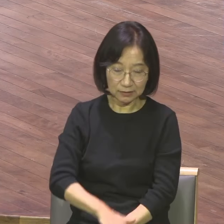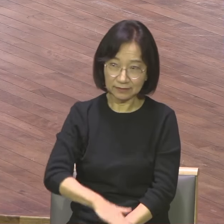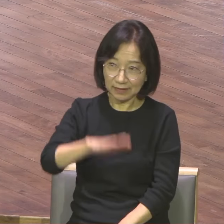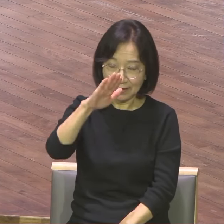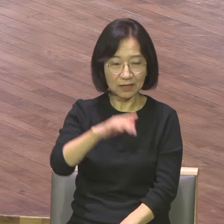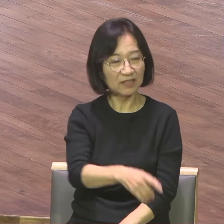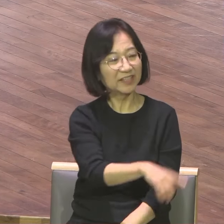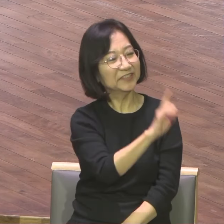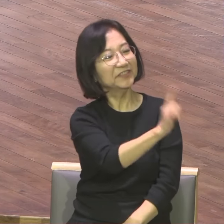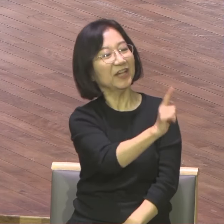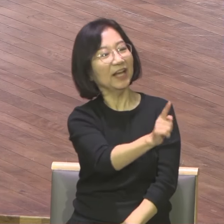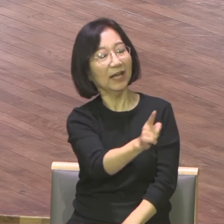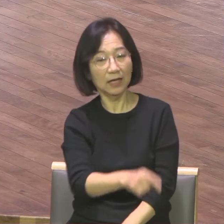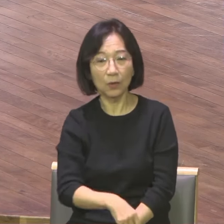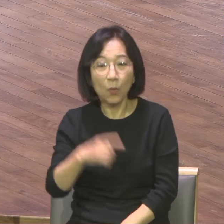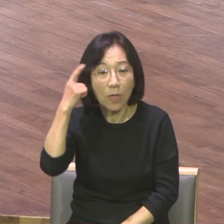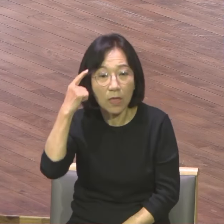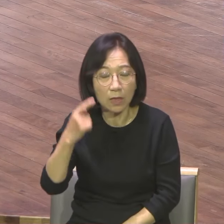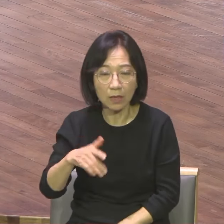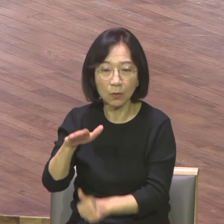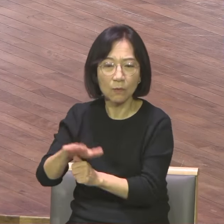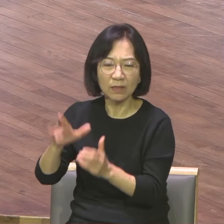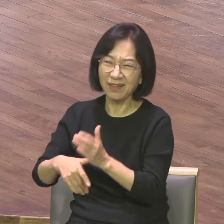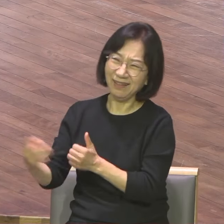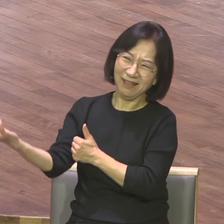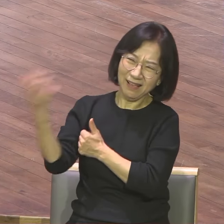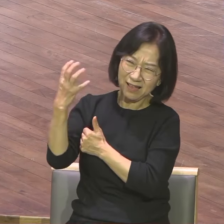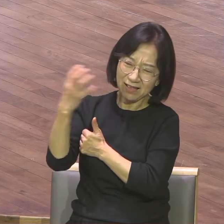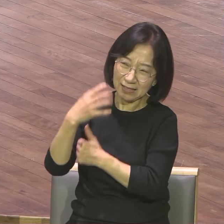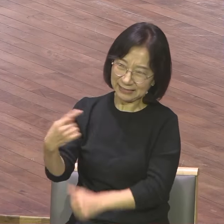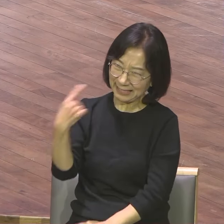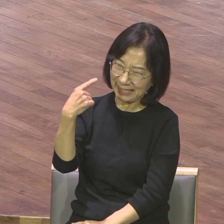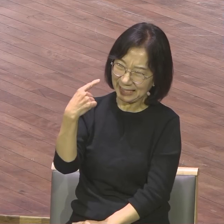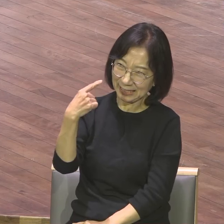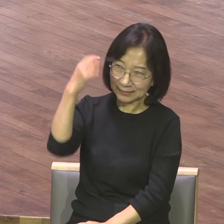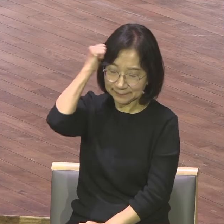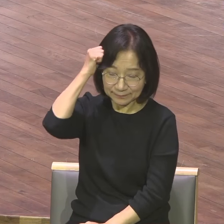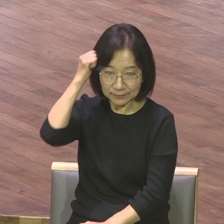지적. 그렇게 지적당하고 잘하는 거 계속 지적하는 거.